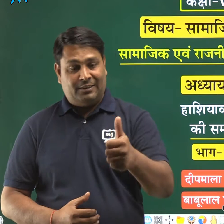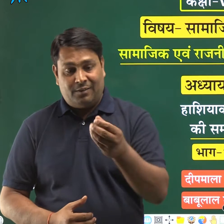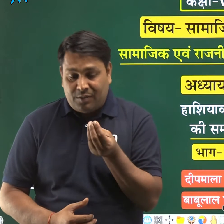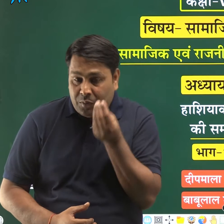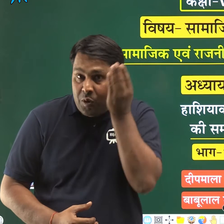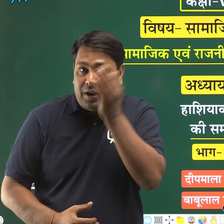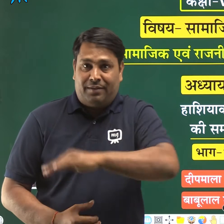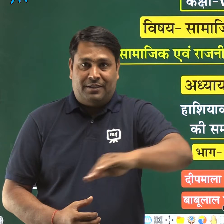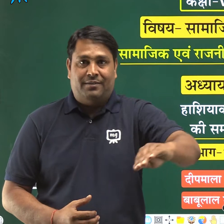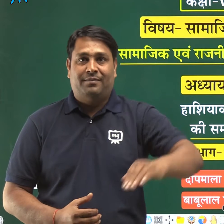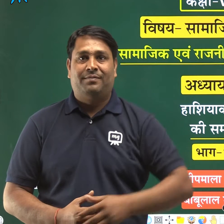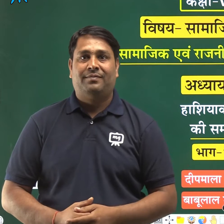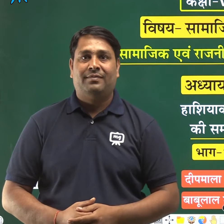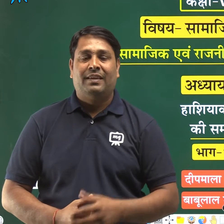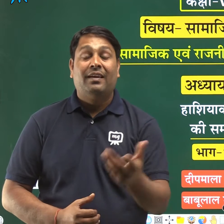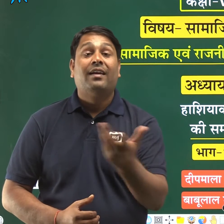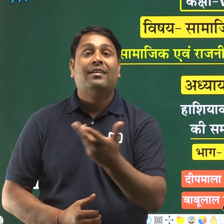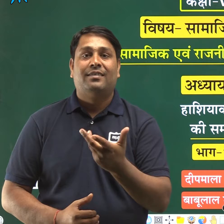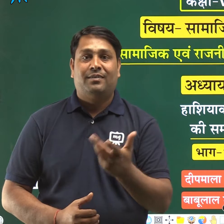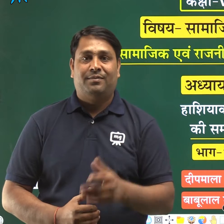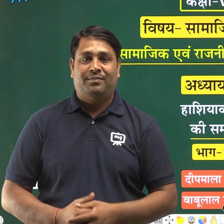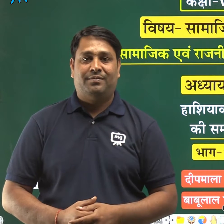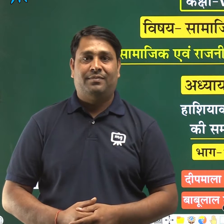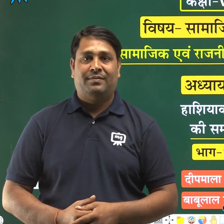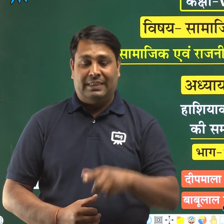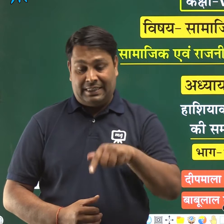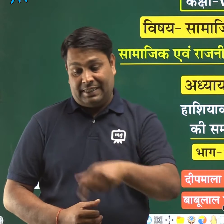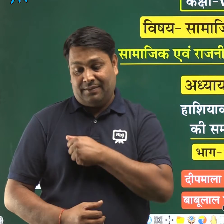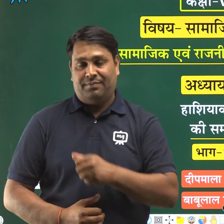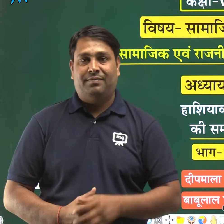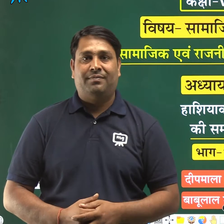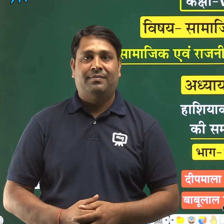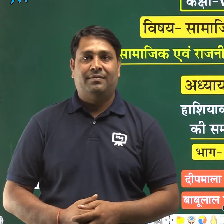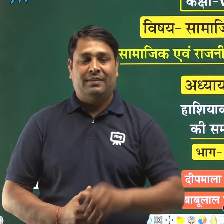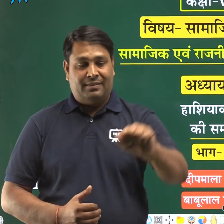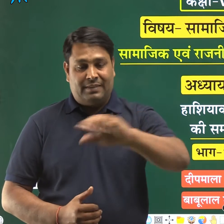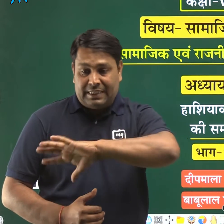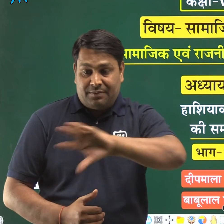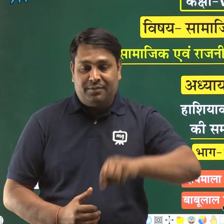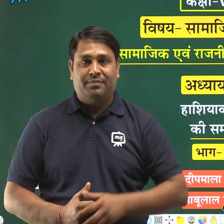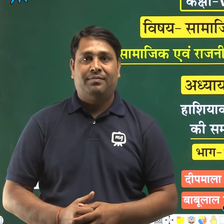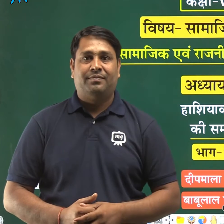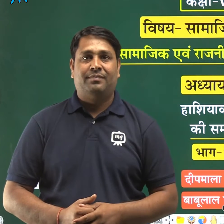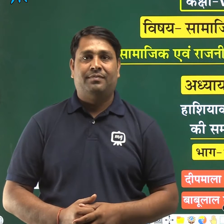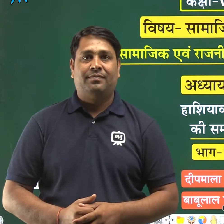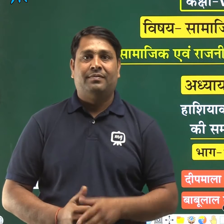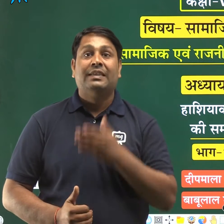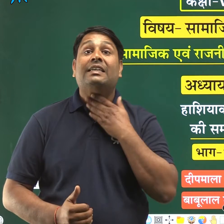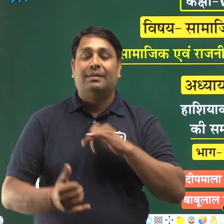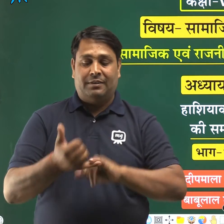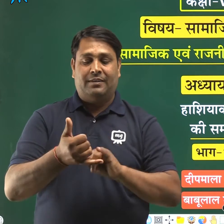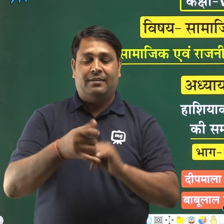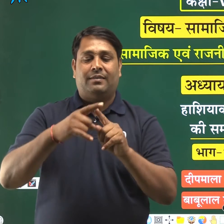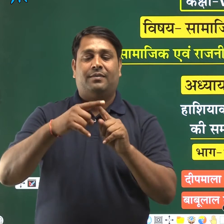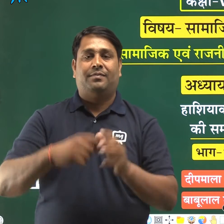गुड मॉर्निंग बच्चों, कैसे हो। आज हम आप सबको सामाजिक